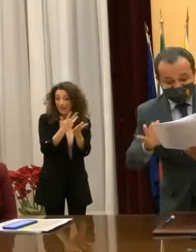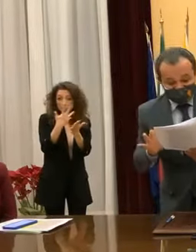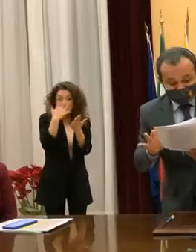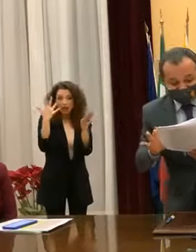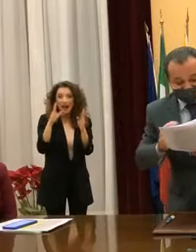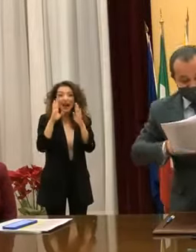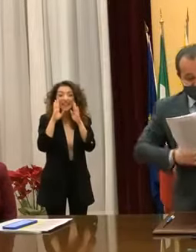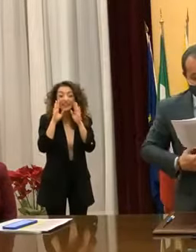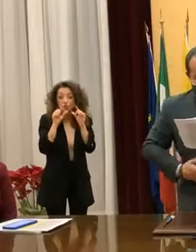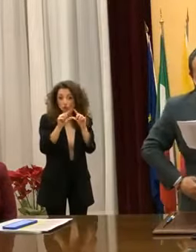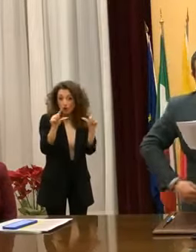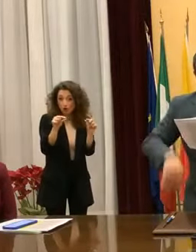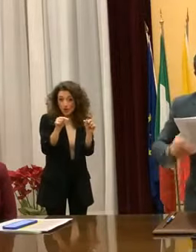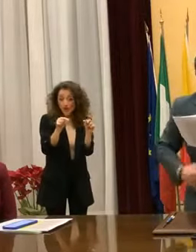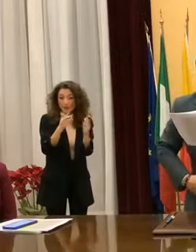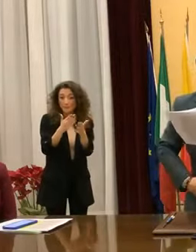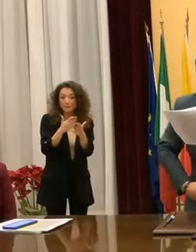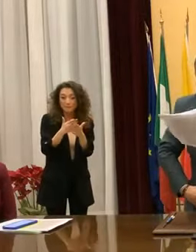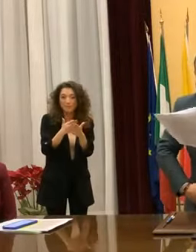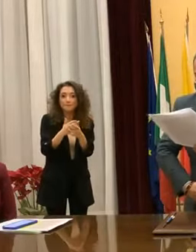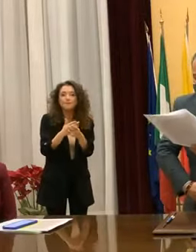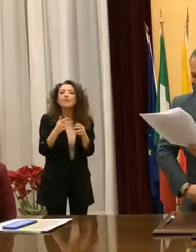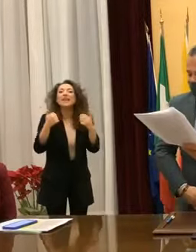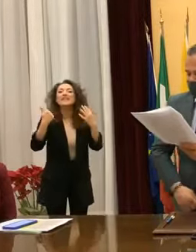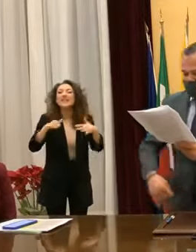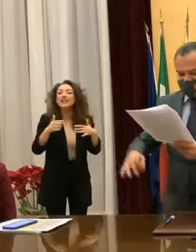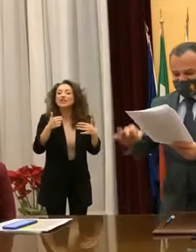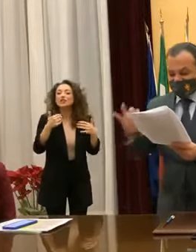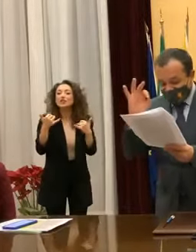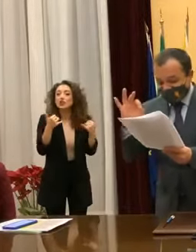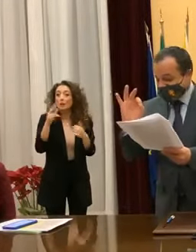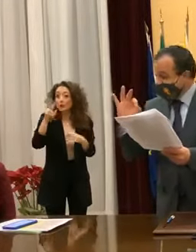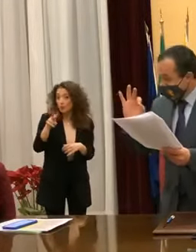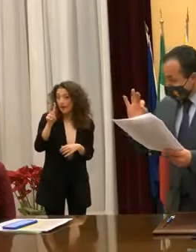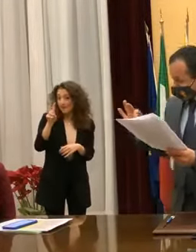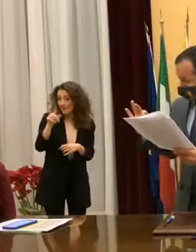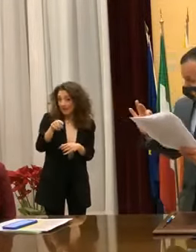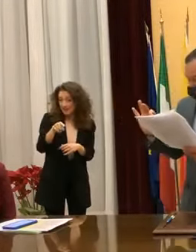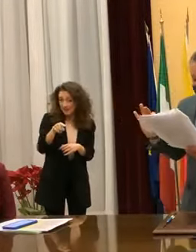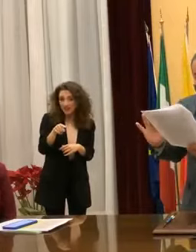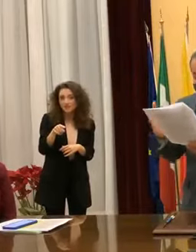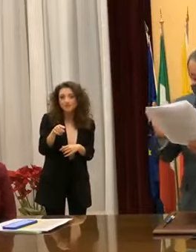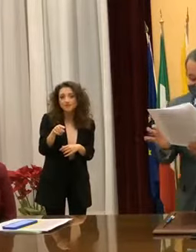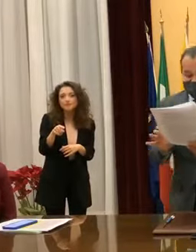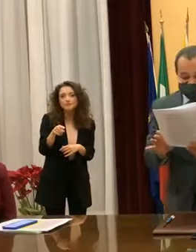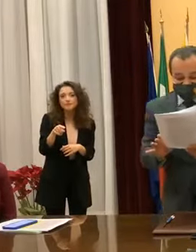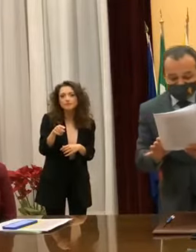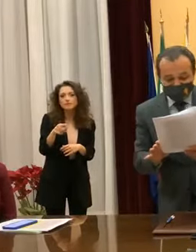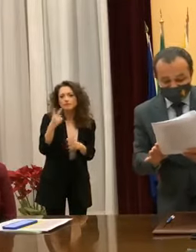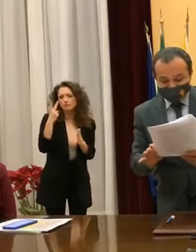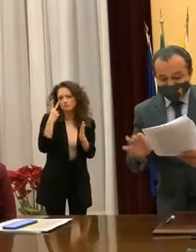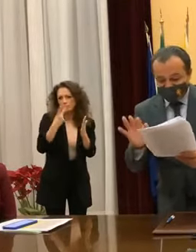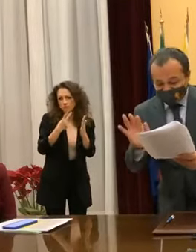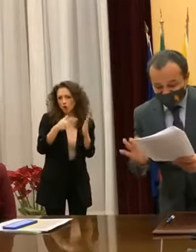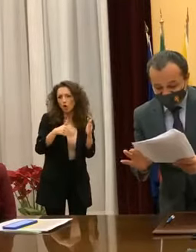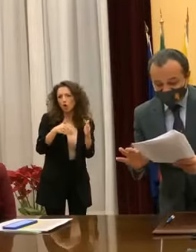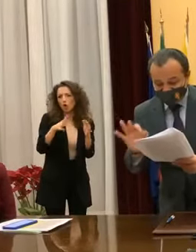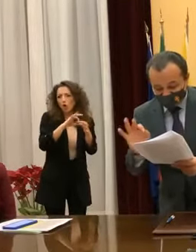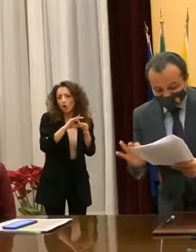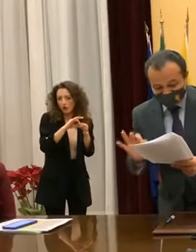passaggio. Con nota del 16 dicembre 2020, vista la nota del 16 dicembre 2020, con la